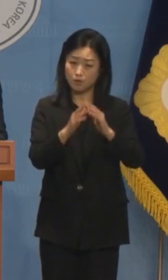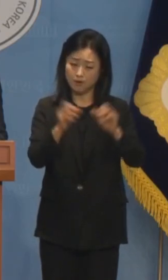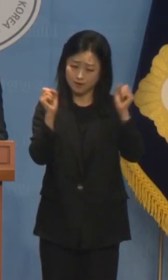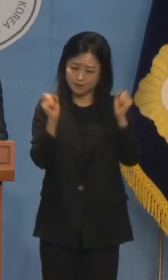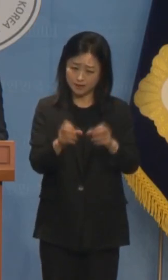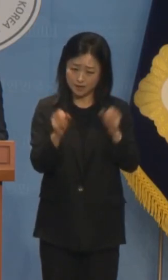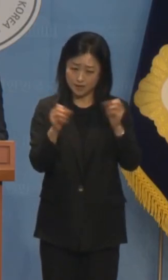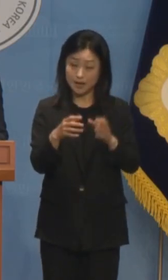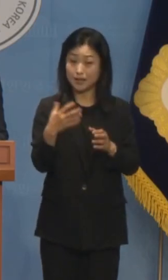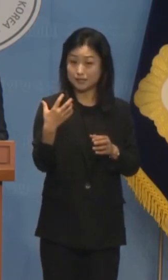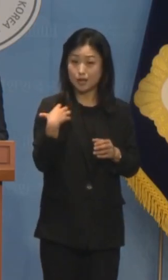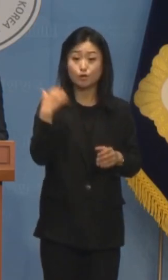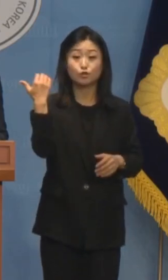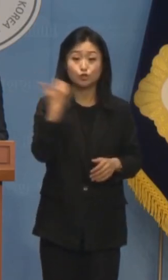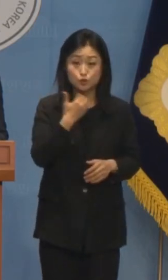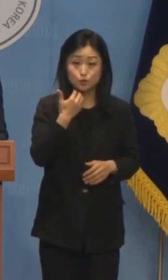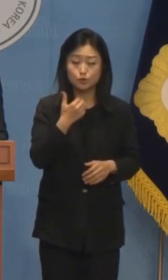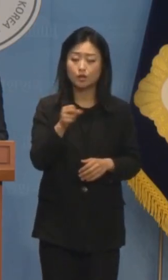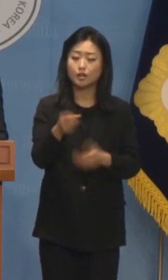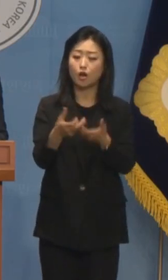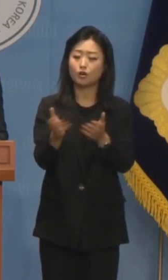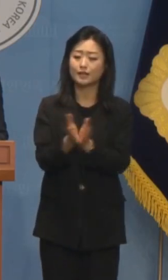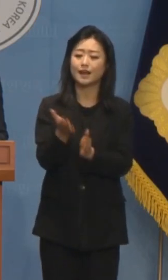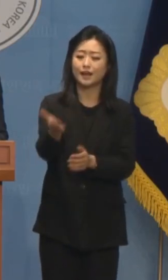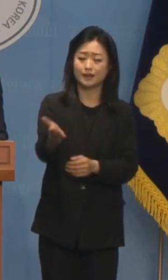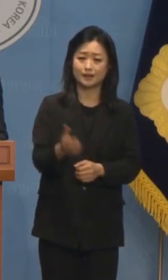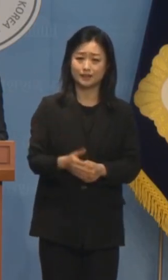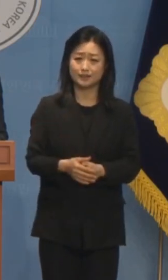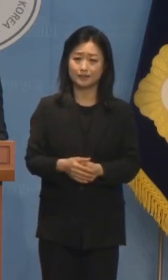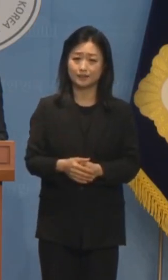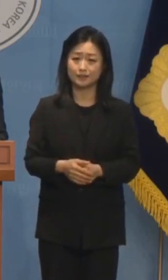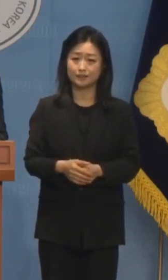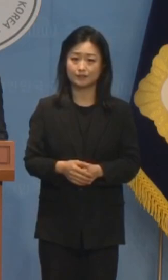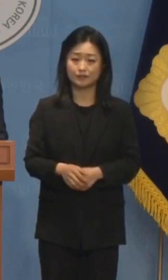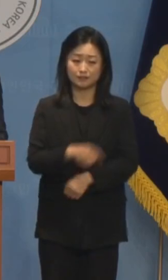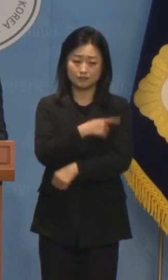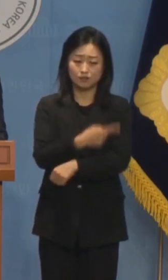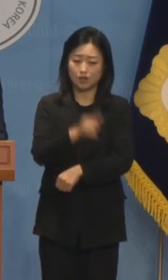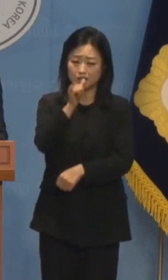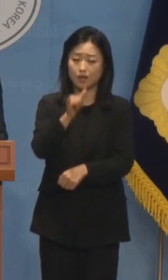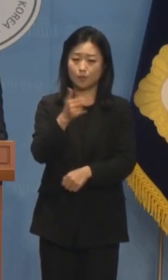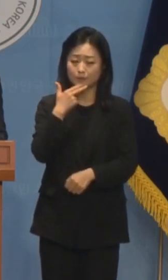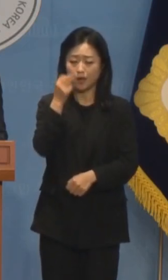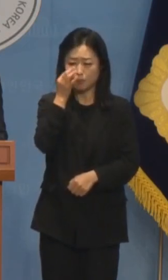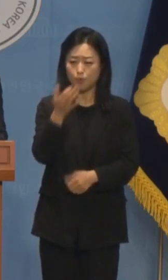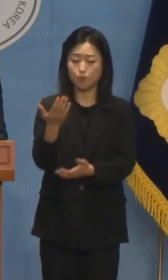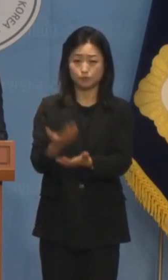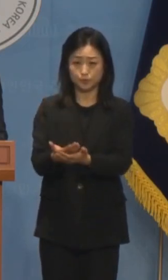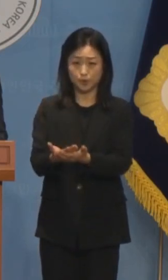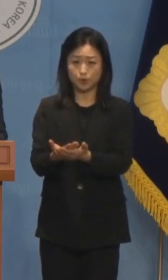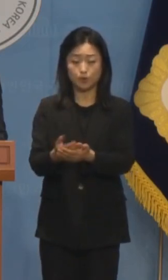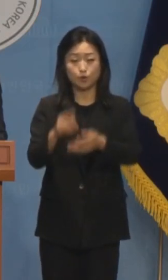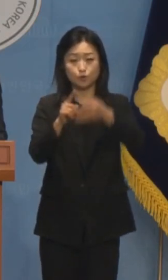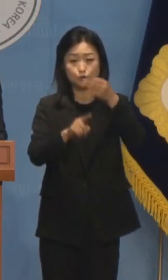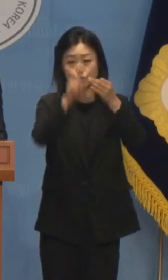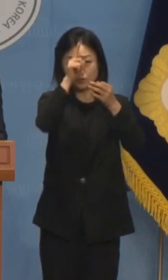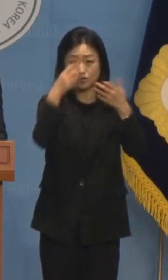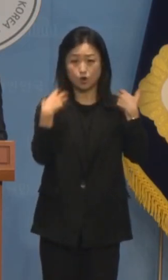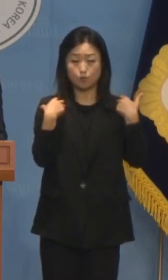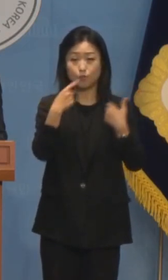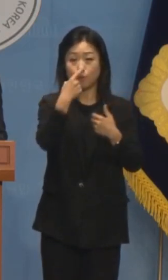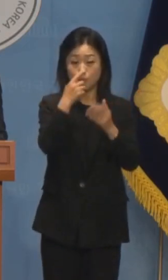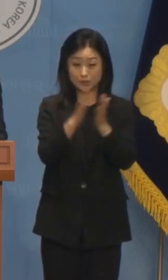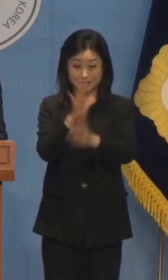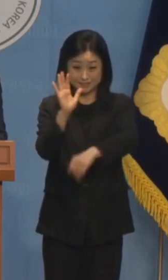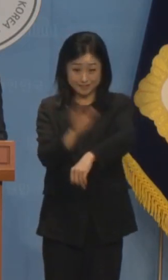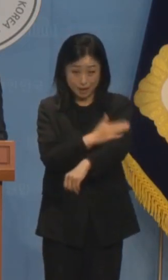또한 정부 여당의 몫이자 능력입니다. 윤석열 정부는 이제라도 결자 해지의